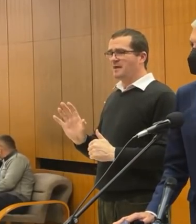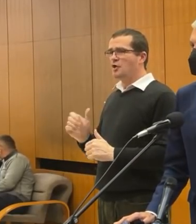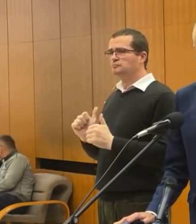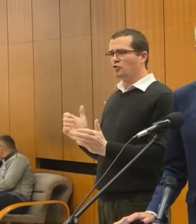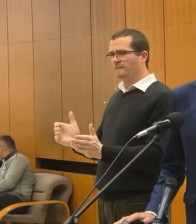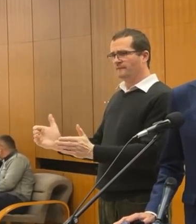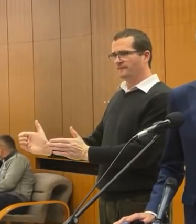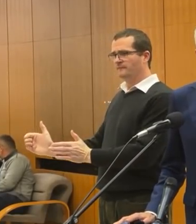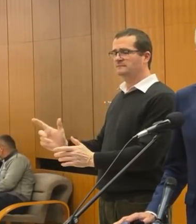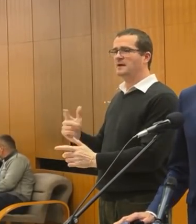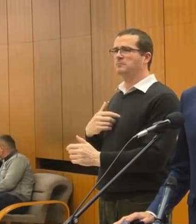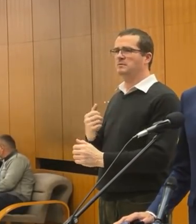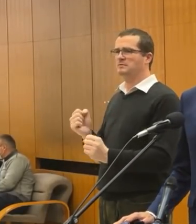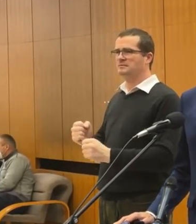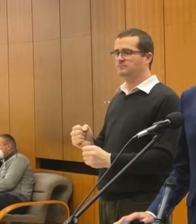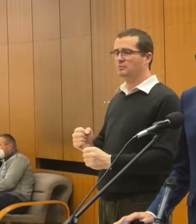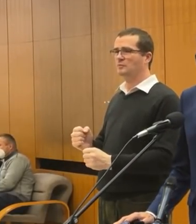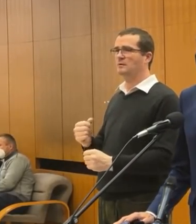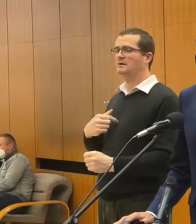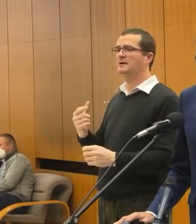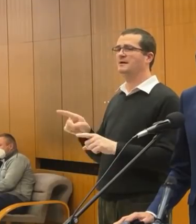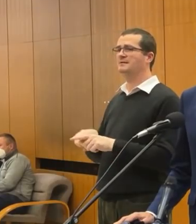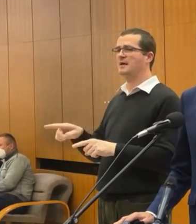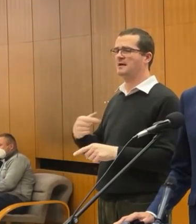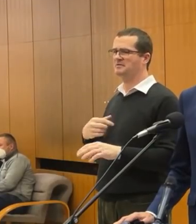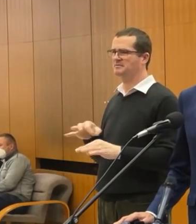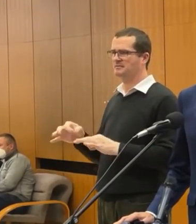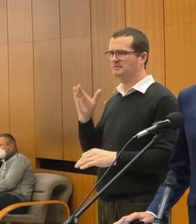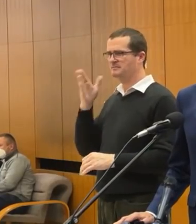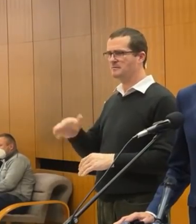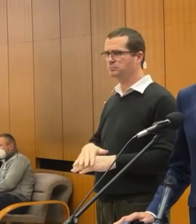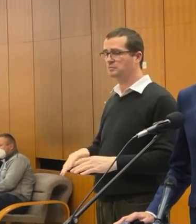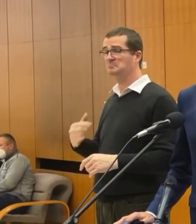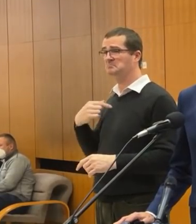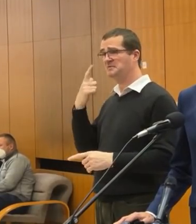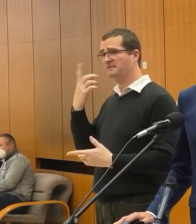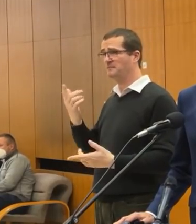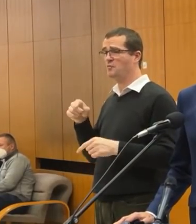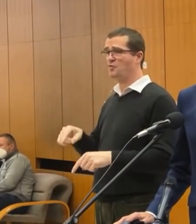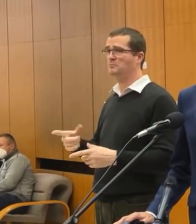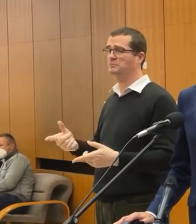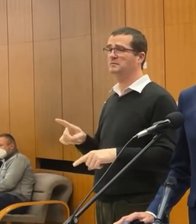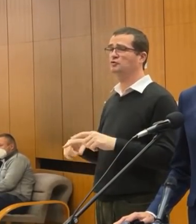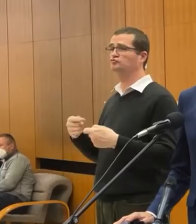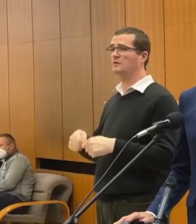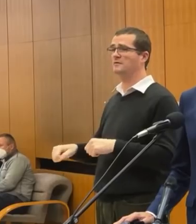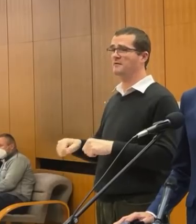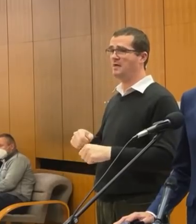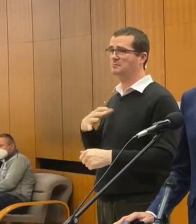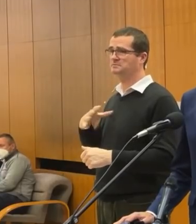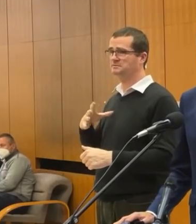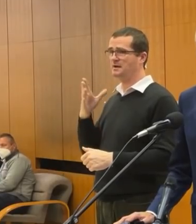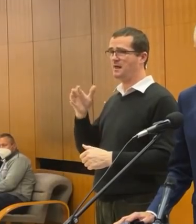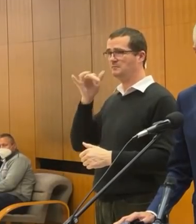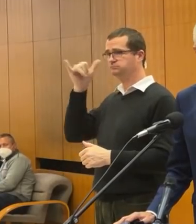ste náhodou nedostali strach, tak na niečo takéto sa nechystám a neviem o tom ani, že by nejaký člen vlády mal takéto